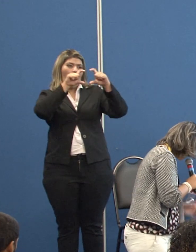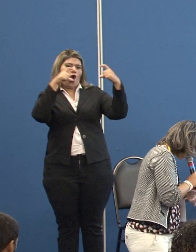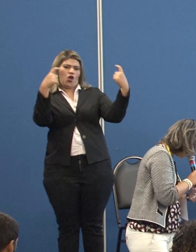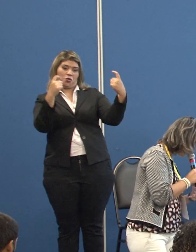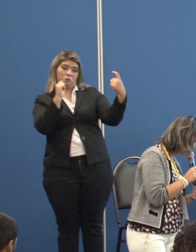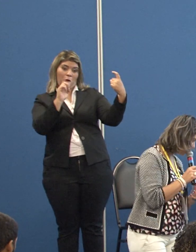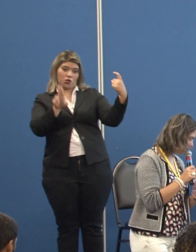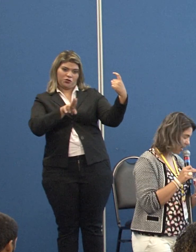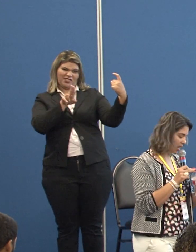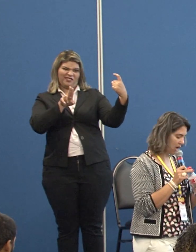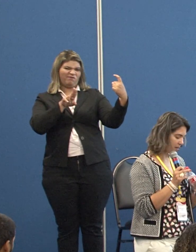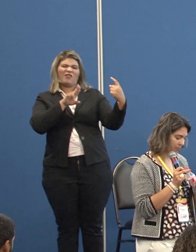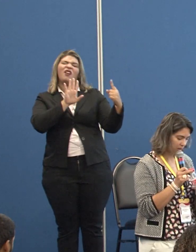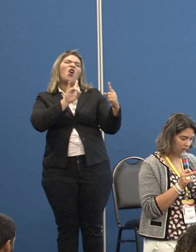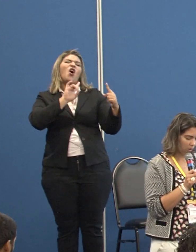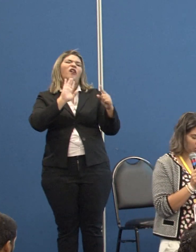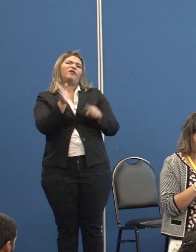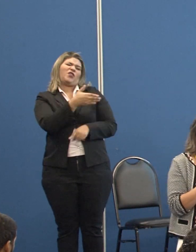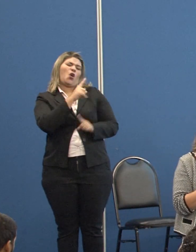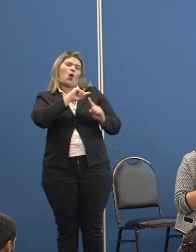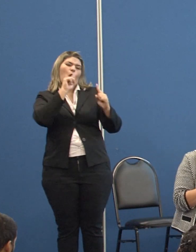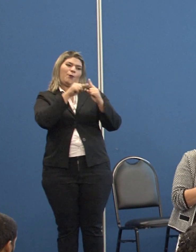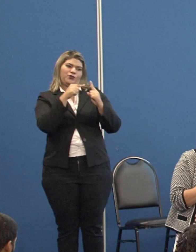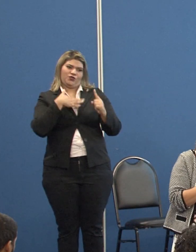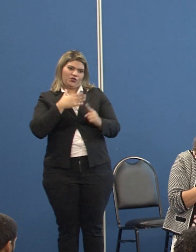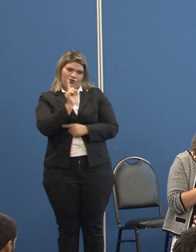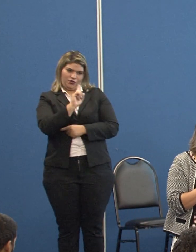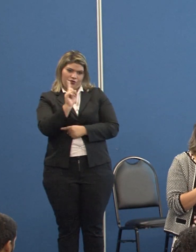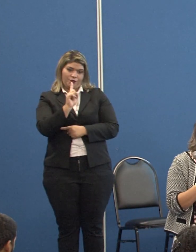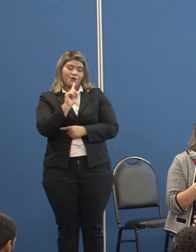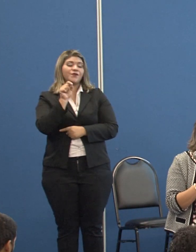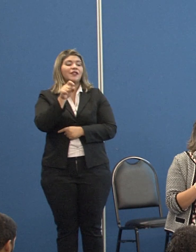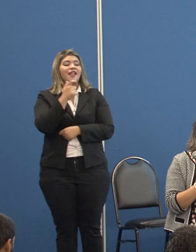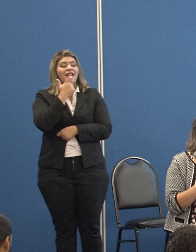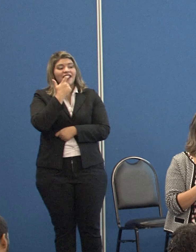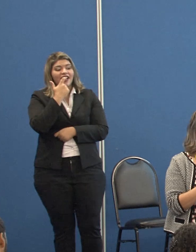objetivo. Eu vou trabalhar com eles a...